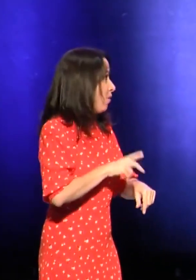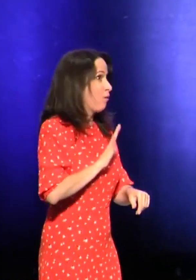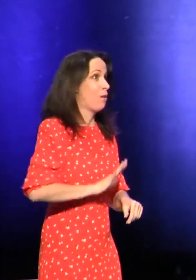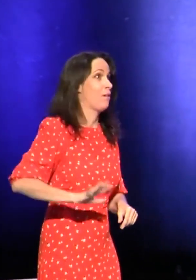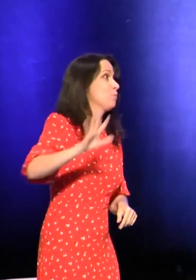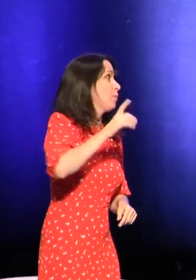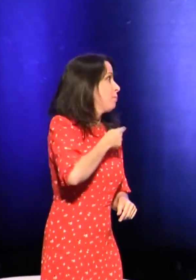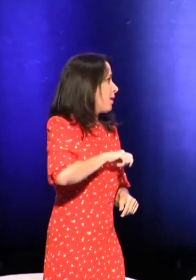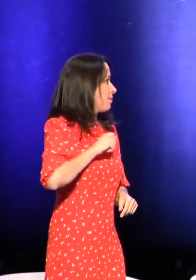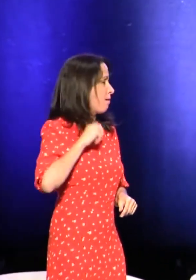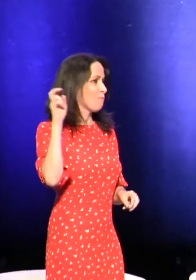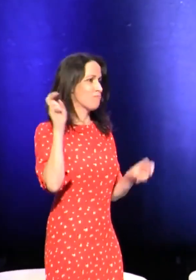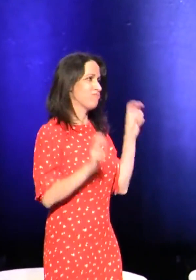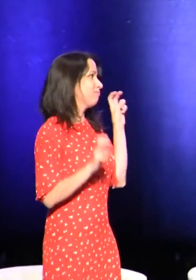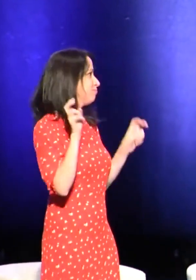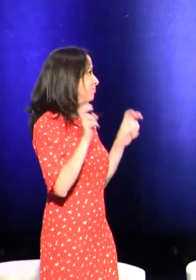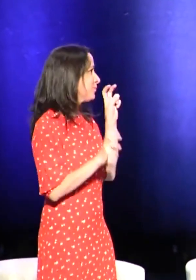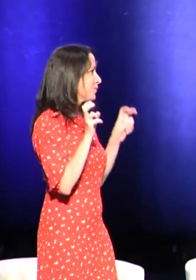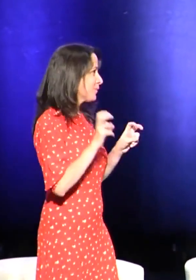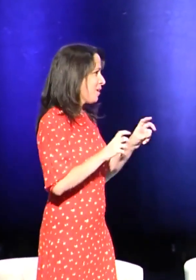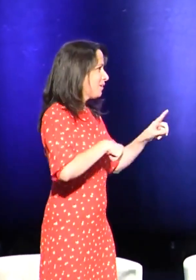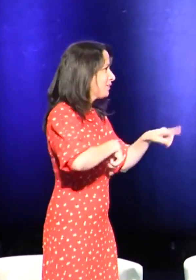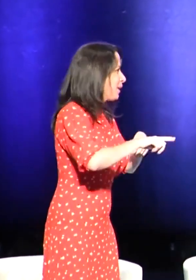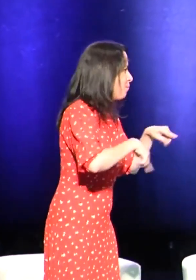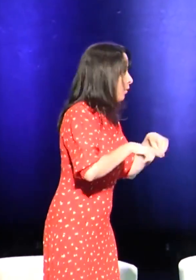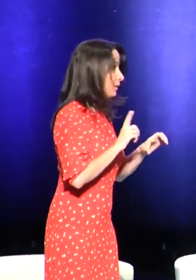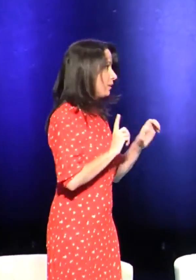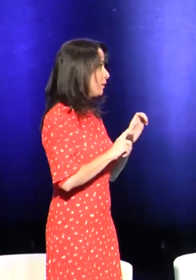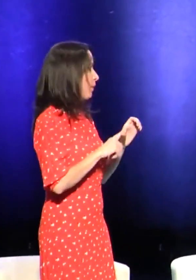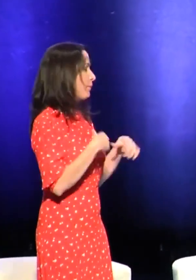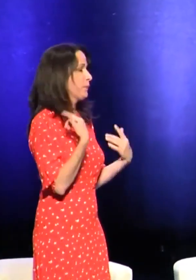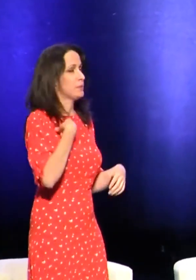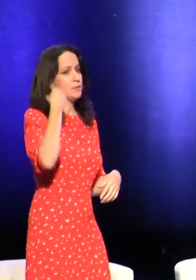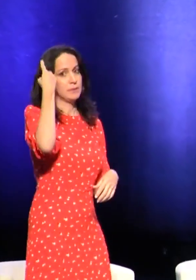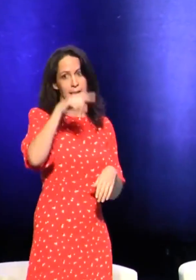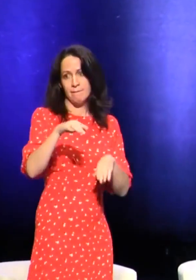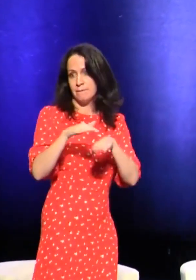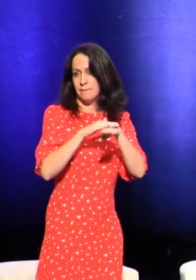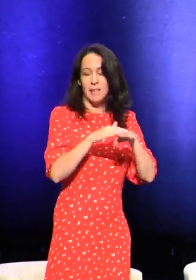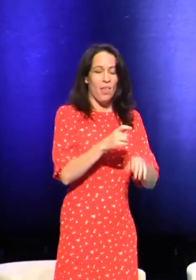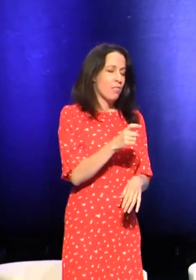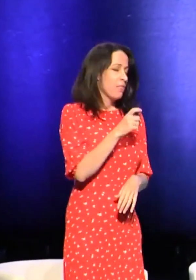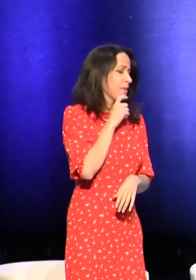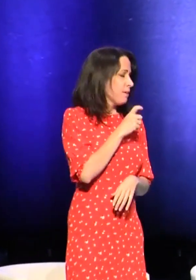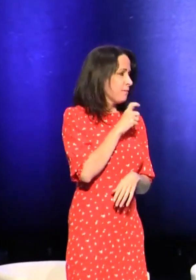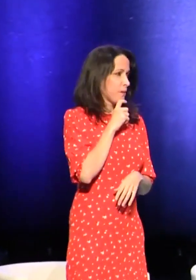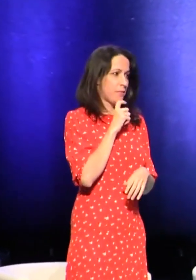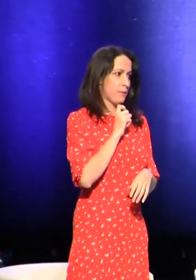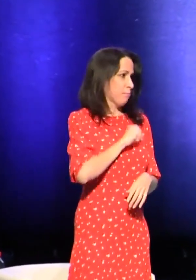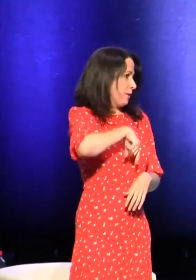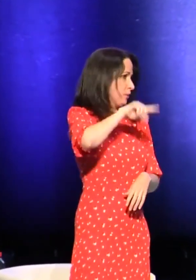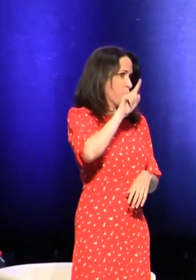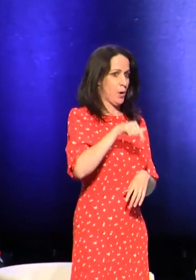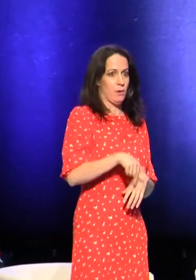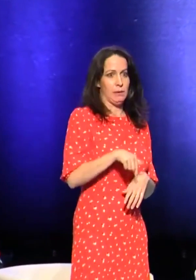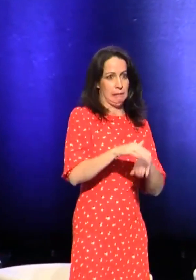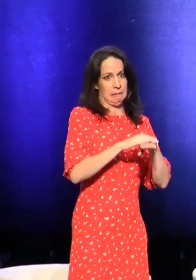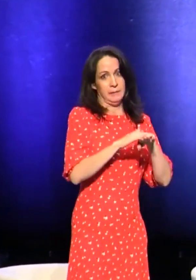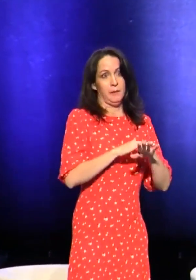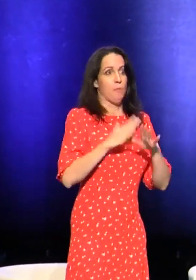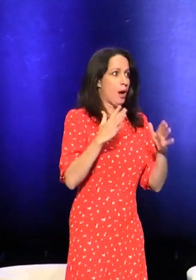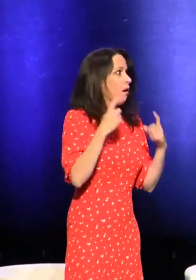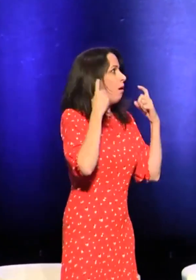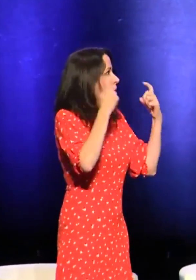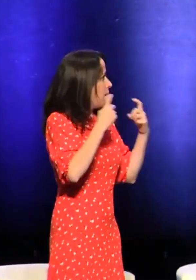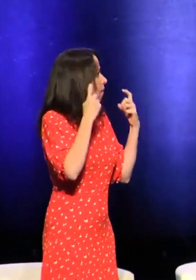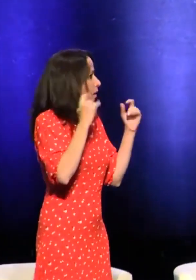¿eh? Los delegados de toda España están aquí hoy, han venido todos en diferentes transportes hasta aquí, hasta Extremadura, que pensábamos que era muy